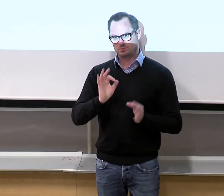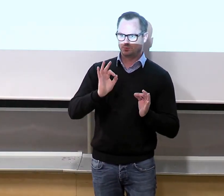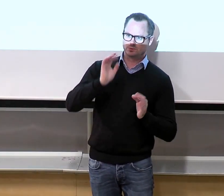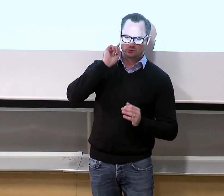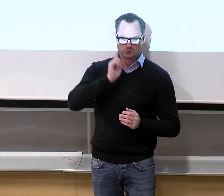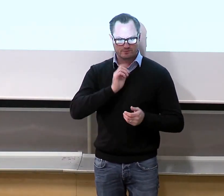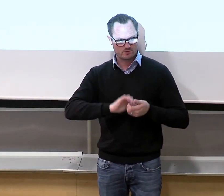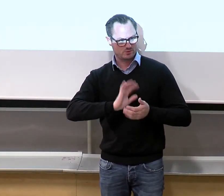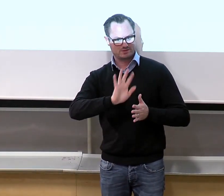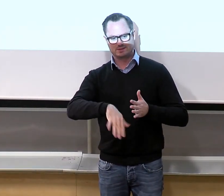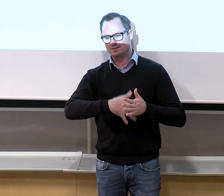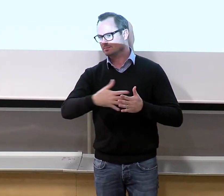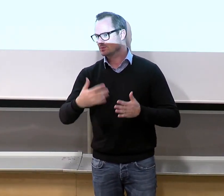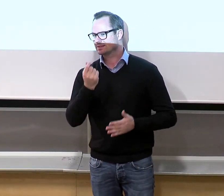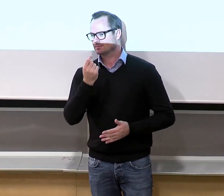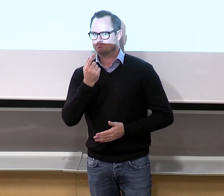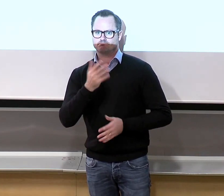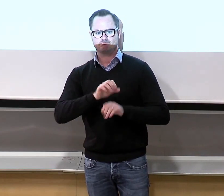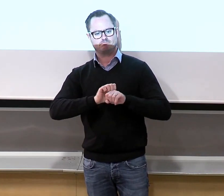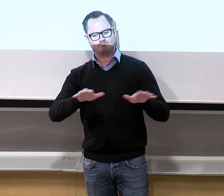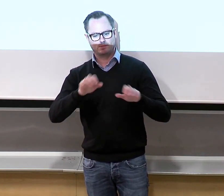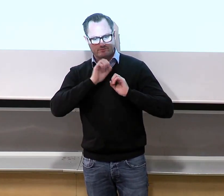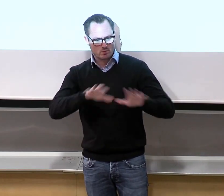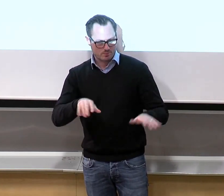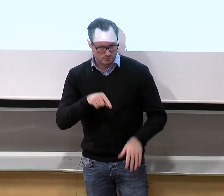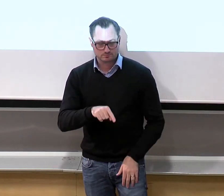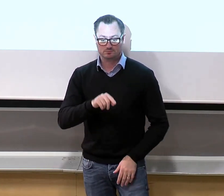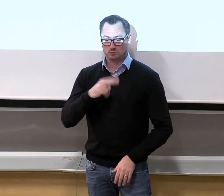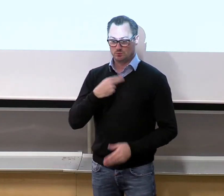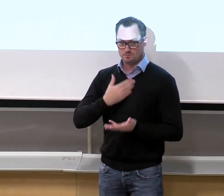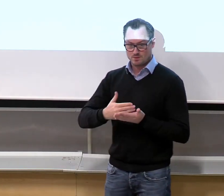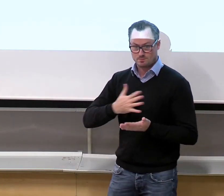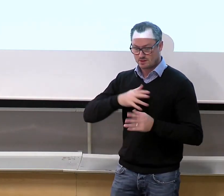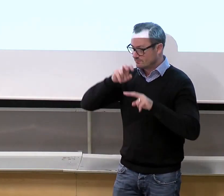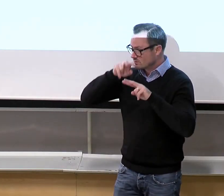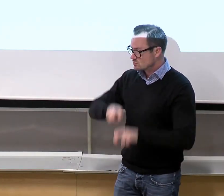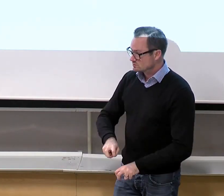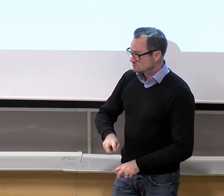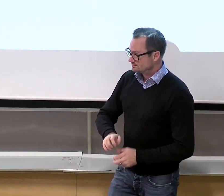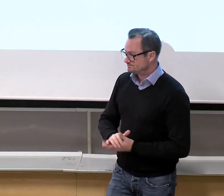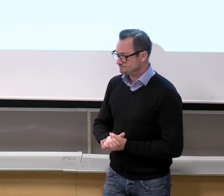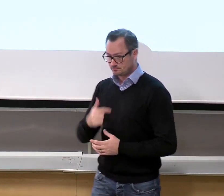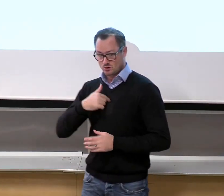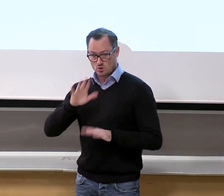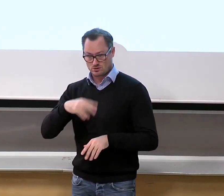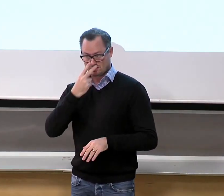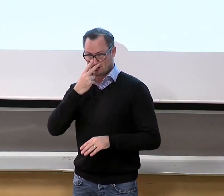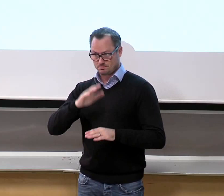Och nu har jag lite grann berättat lite grann om hur det är att vara döv och vad teckenspråk är. Och nu tänkte jag gå in på att berätta lite mer om min